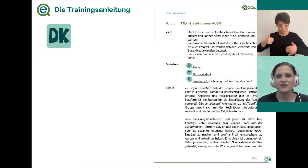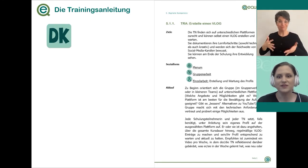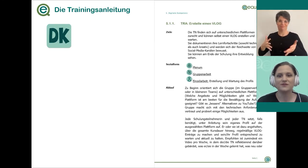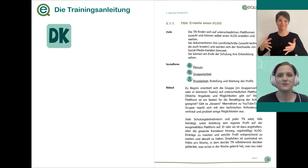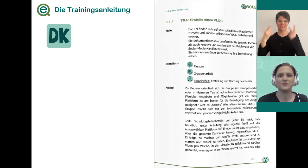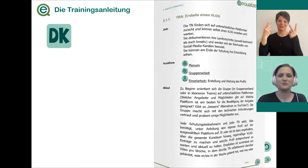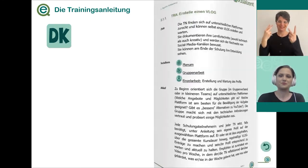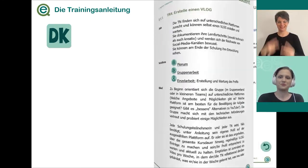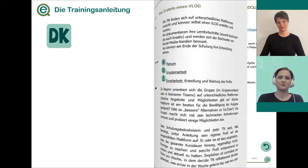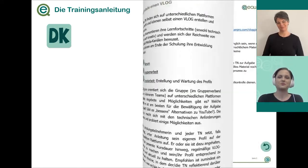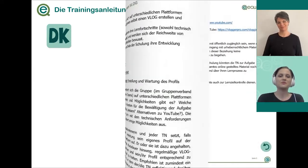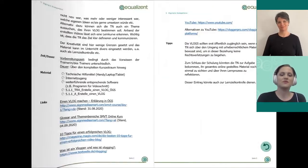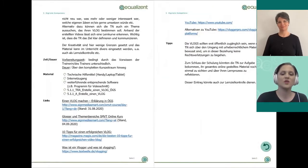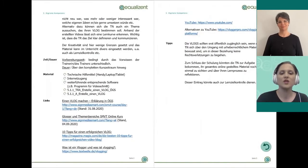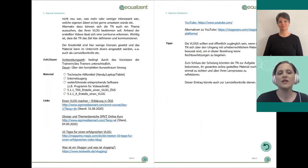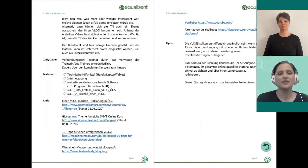ganz wichtig ist.